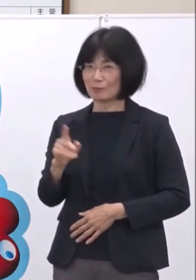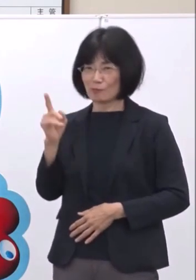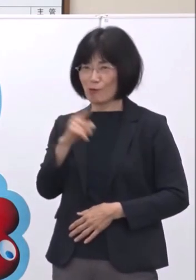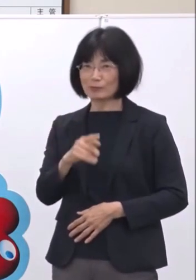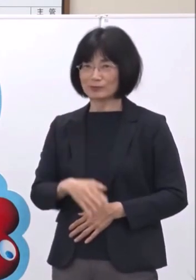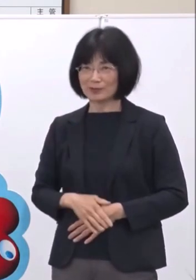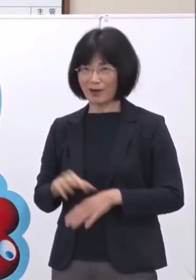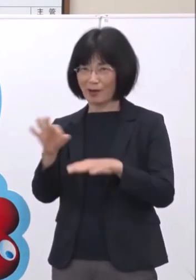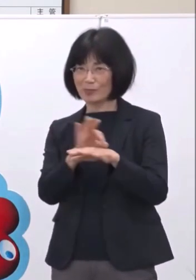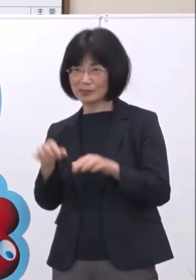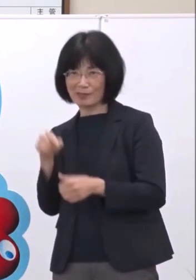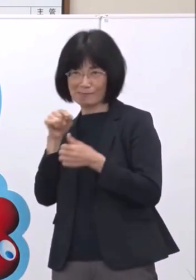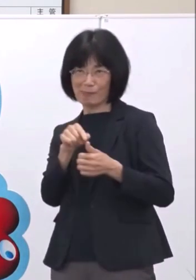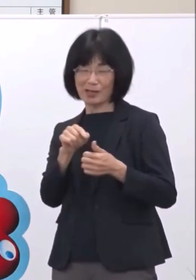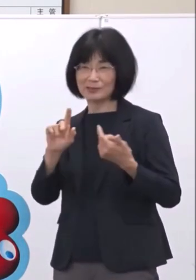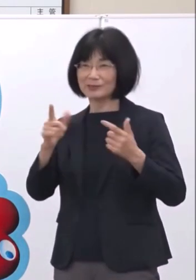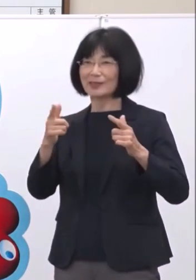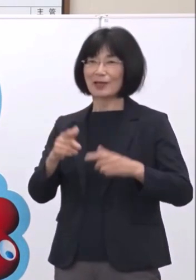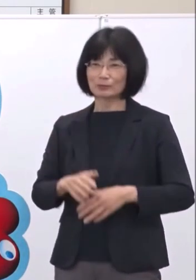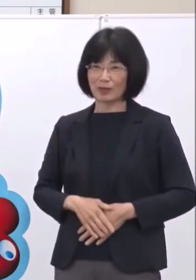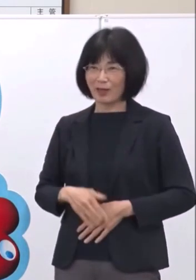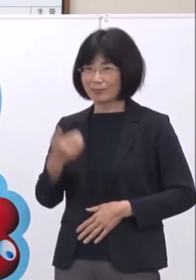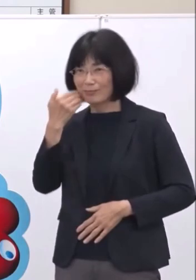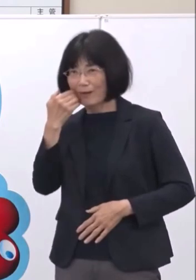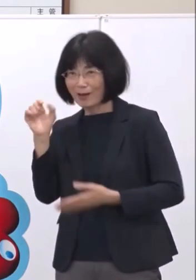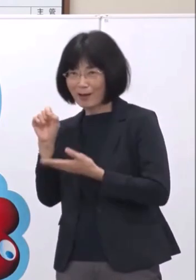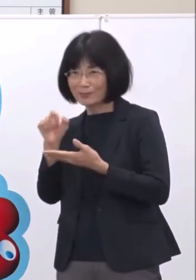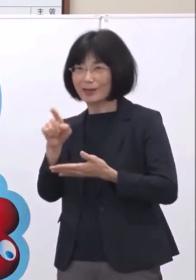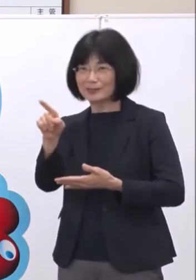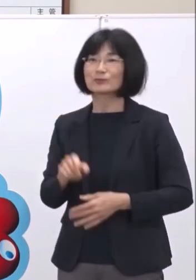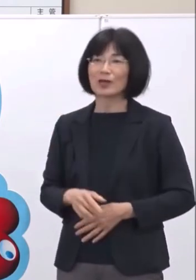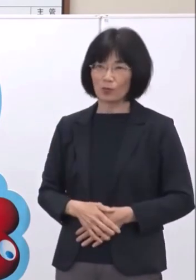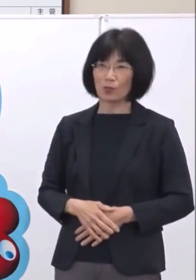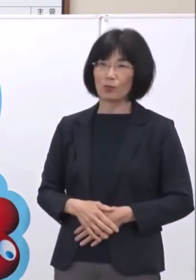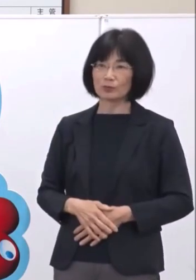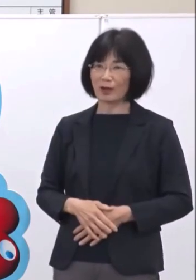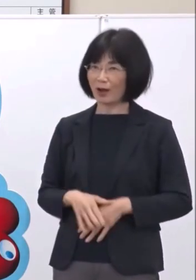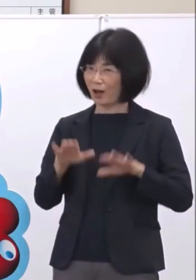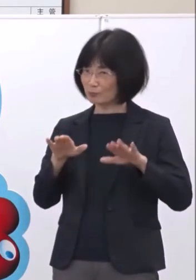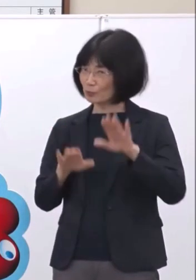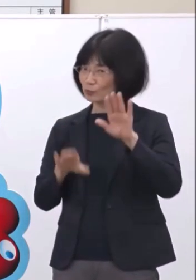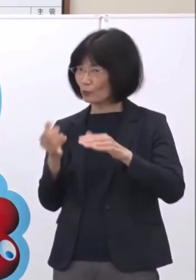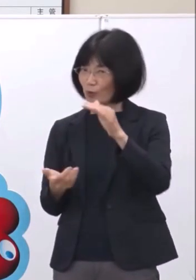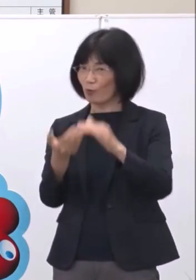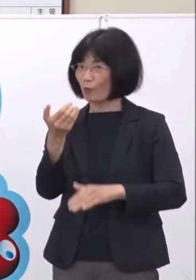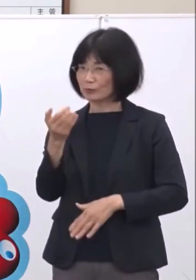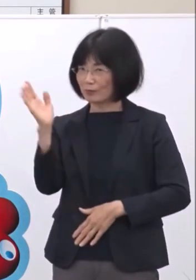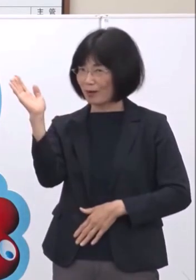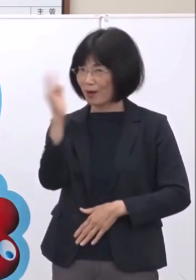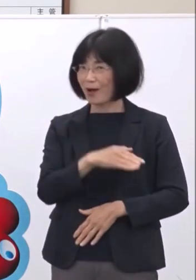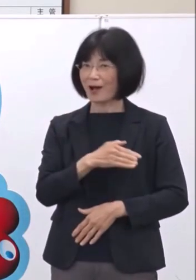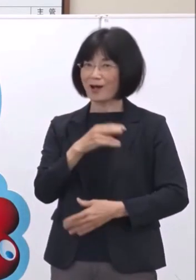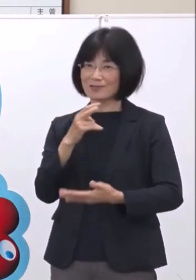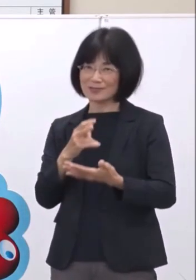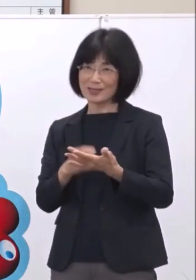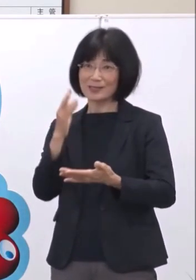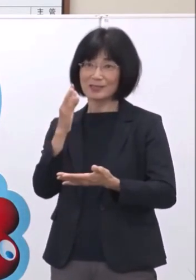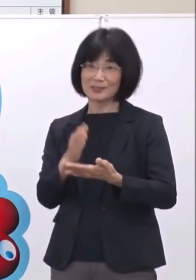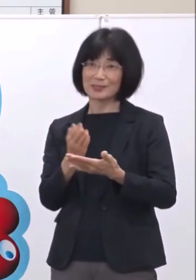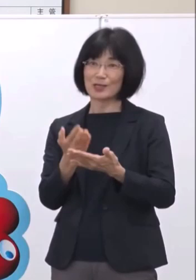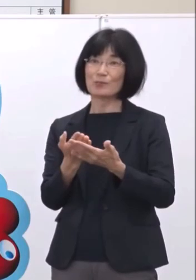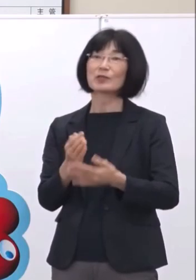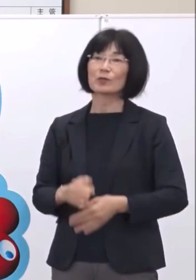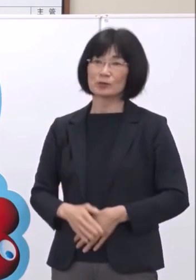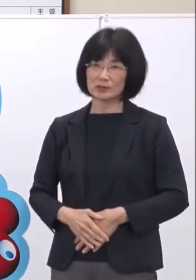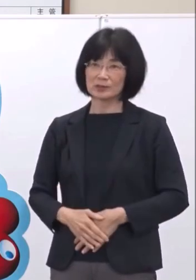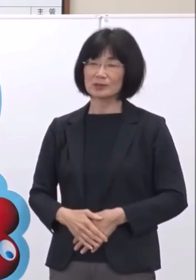さんを責めてるわけじゃなくて、出してる誰かが出してるわけですから、こういうのはもう絶対にあってはならないことだと思います。この説明を受け